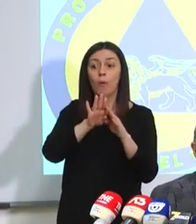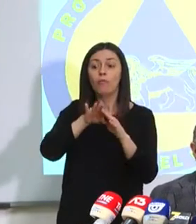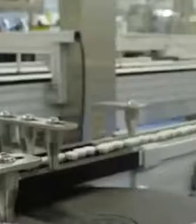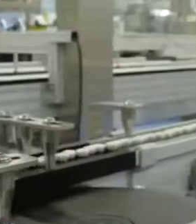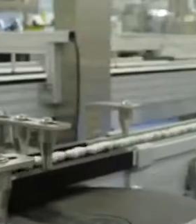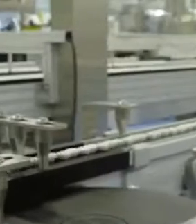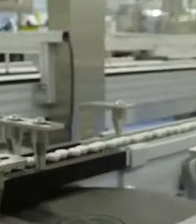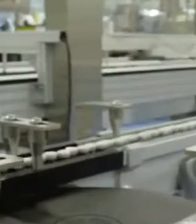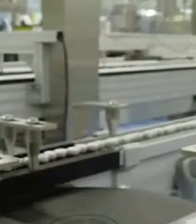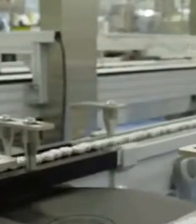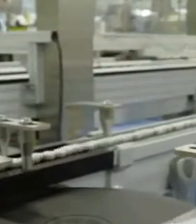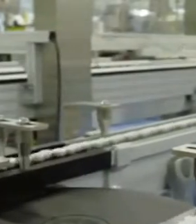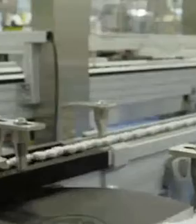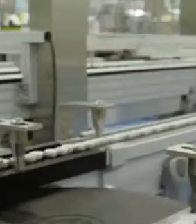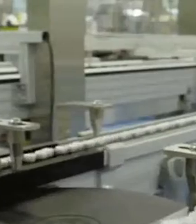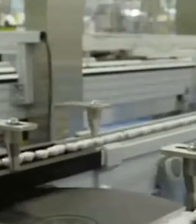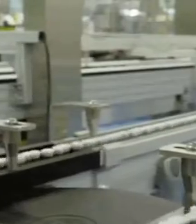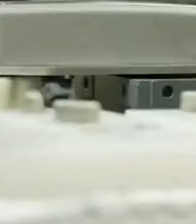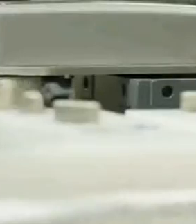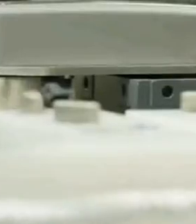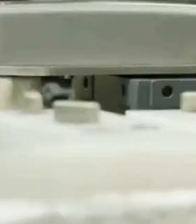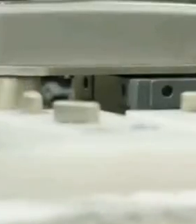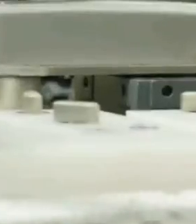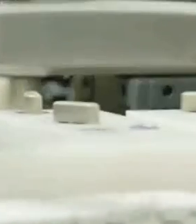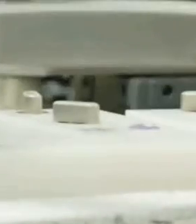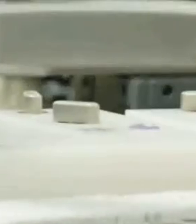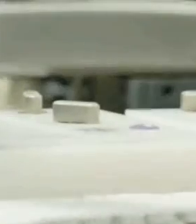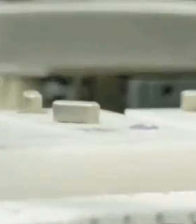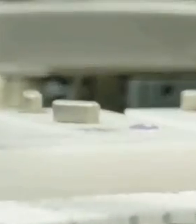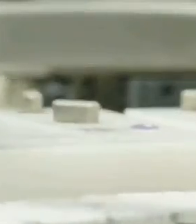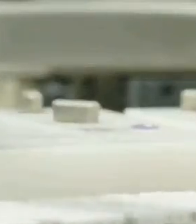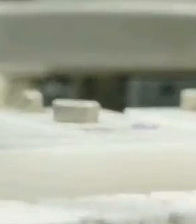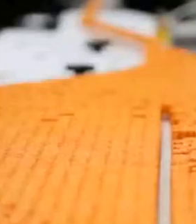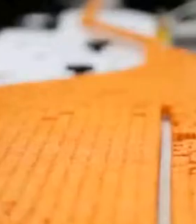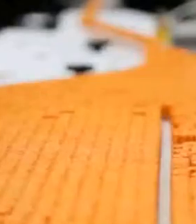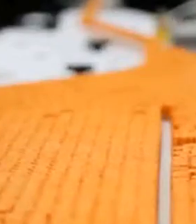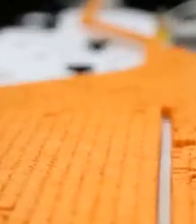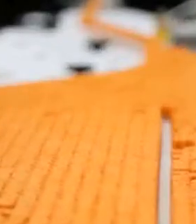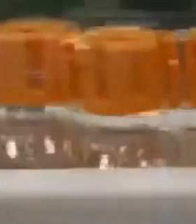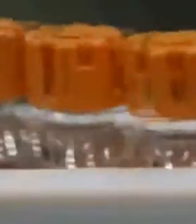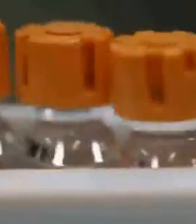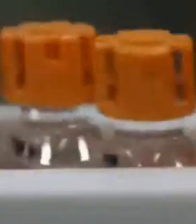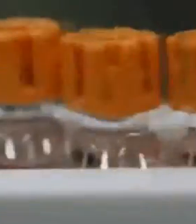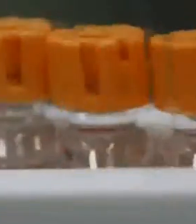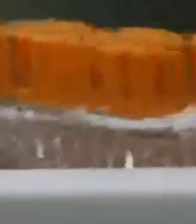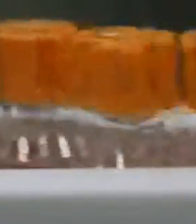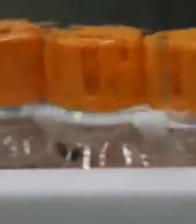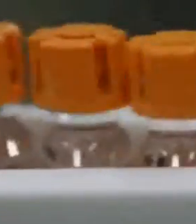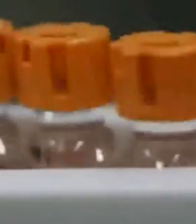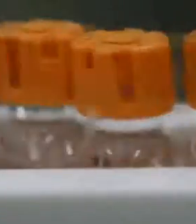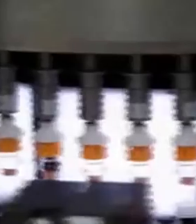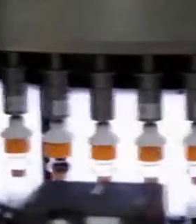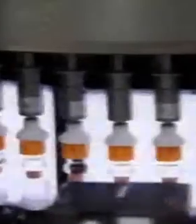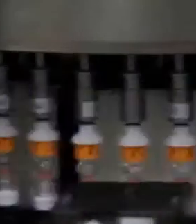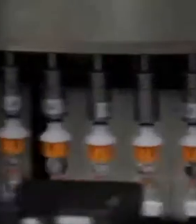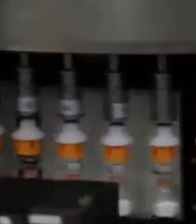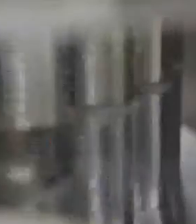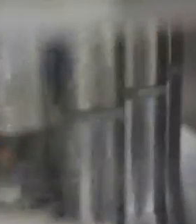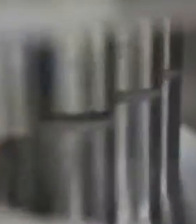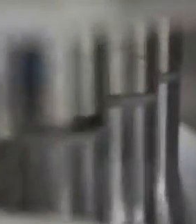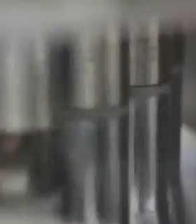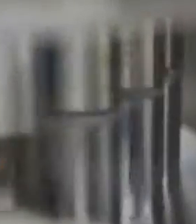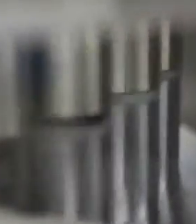vaccini. E questo avviene mentre parallelamente il commissario Arcuri, nella trattativa Flor Intermediari, chiede di farsi dare il numero dei lotti per avviare